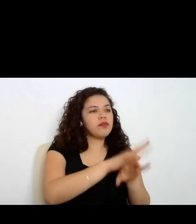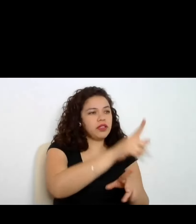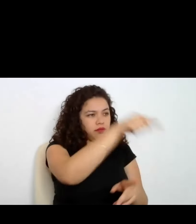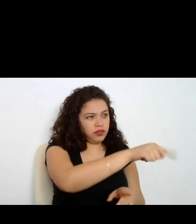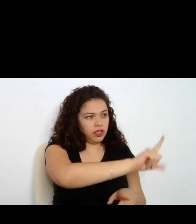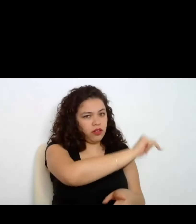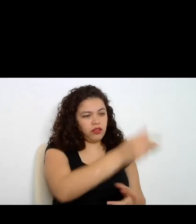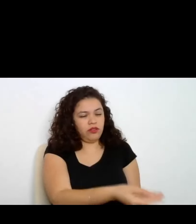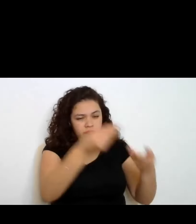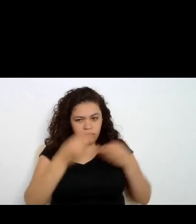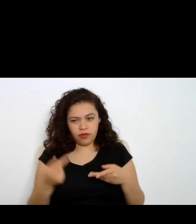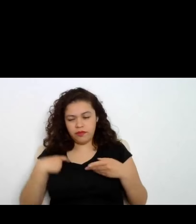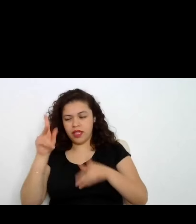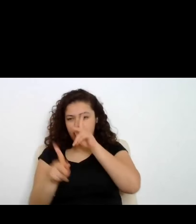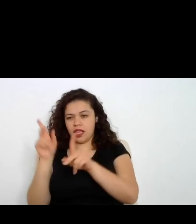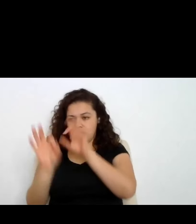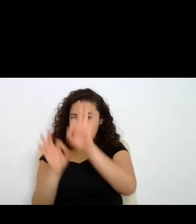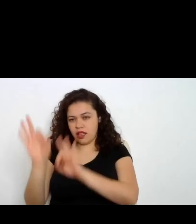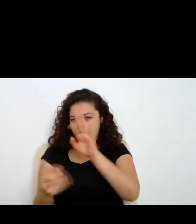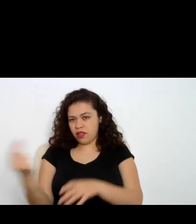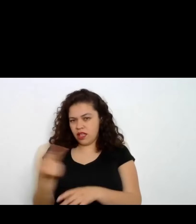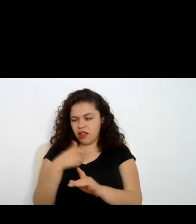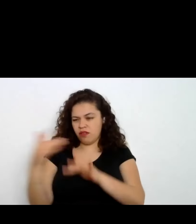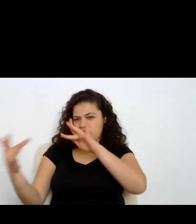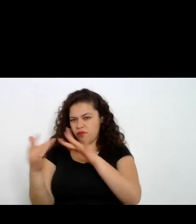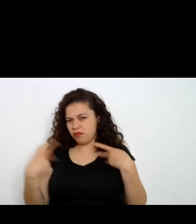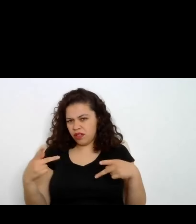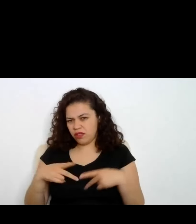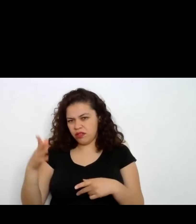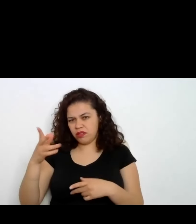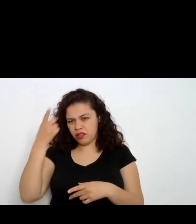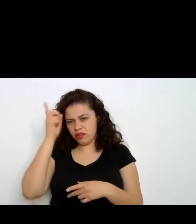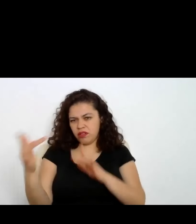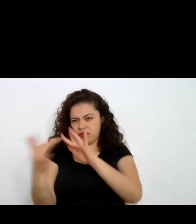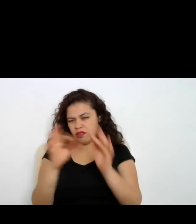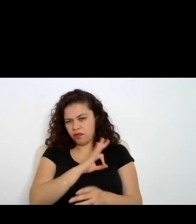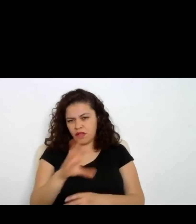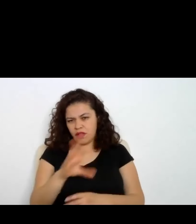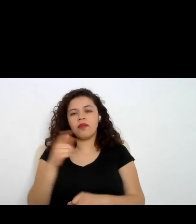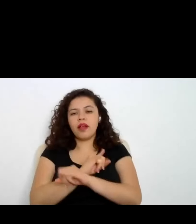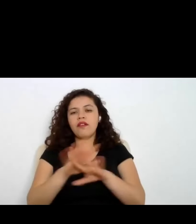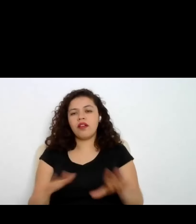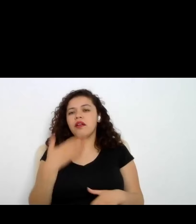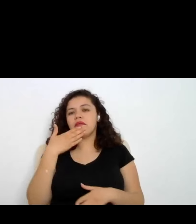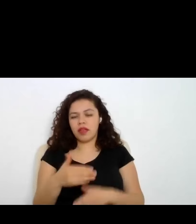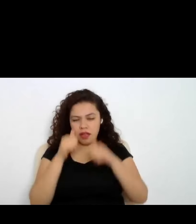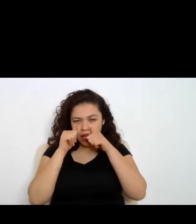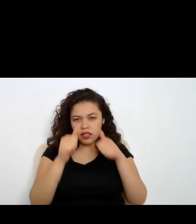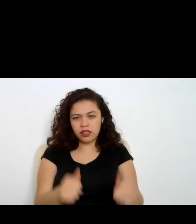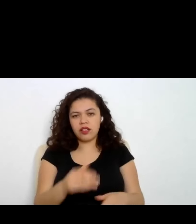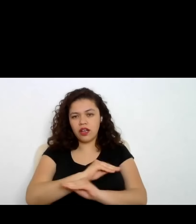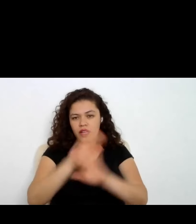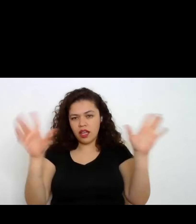cual será utilizado no requiere el contacto directo con el titular. Si los datos personales se obtuvieron mediante